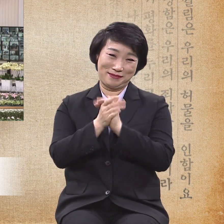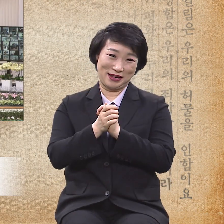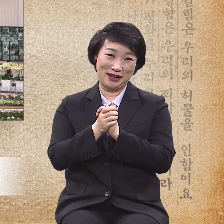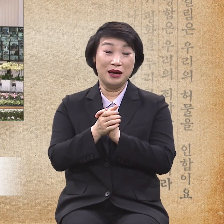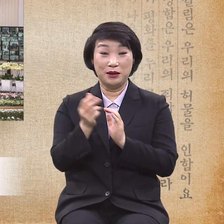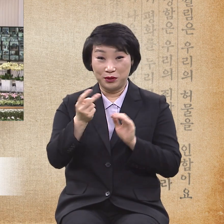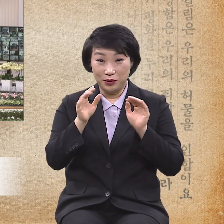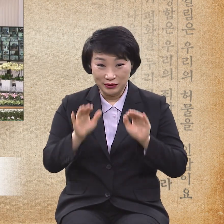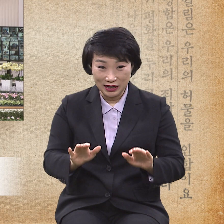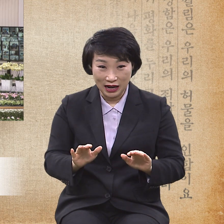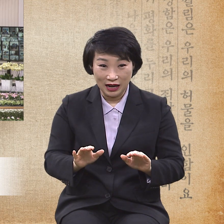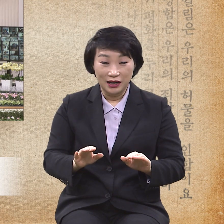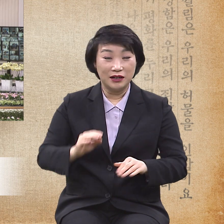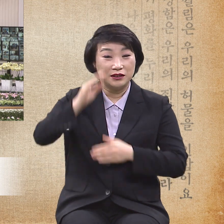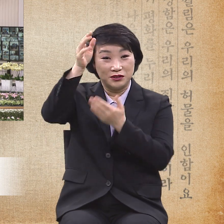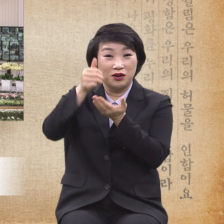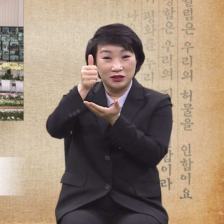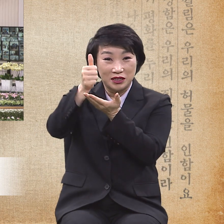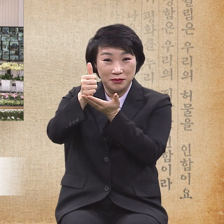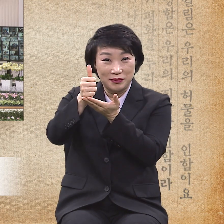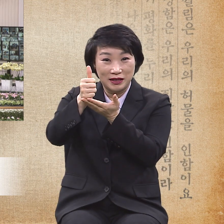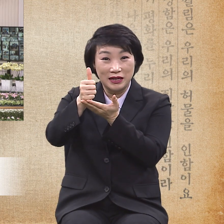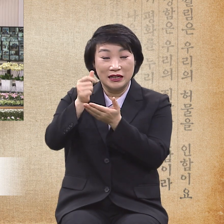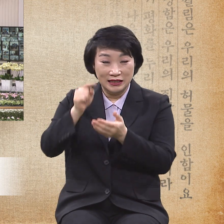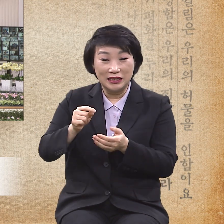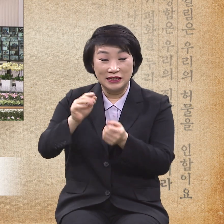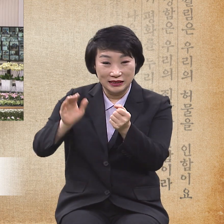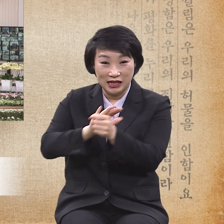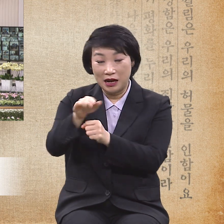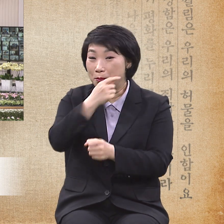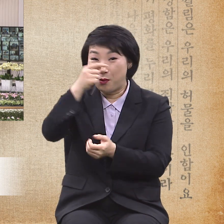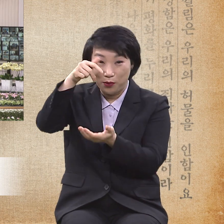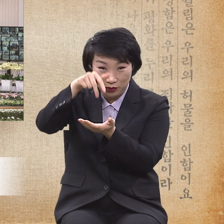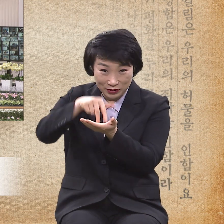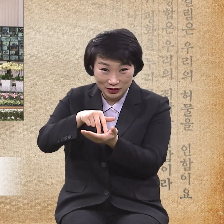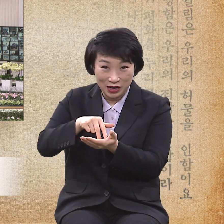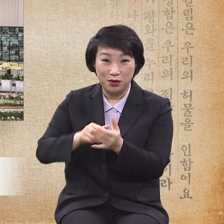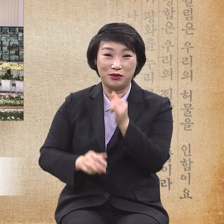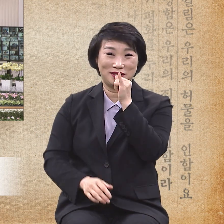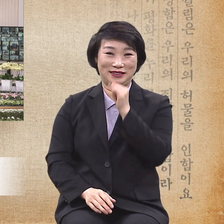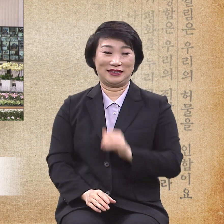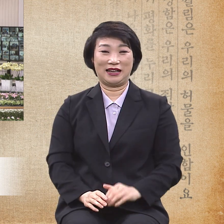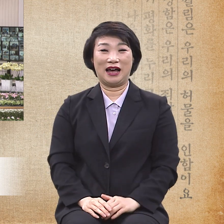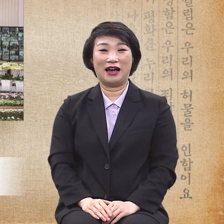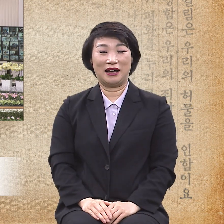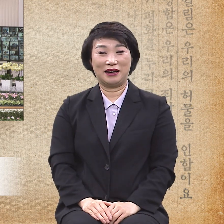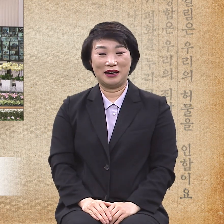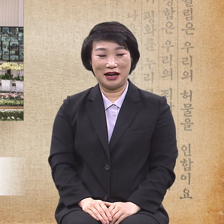그리고 성령으로 이 사랑을 보증하셨다고 하셨다 이 말입니다.